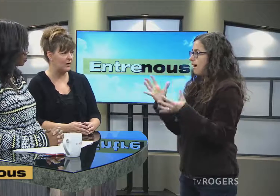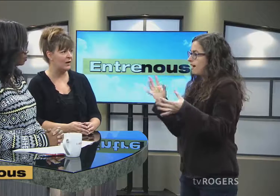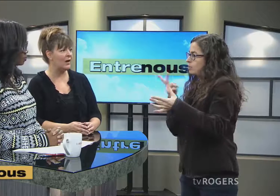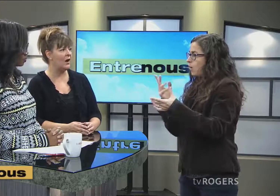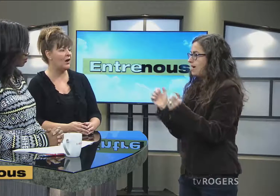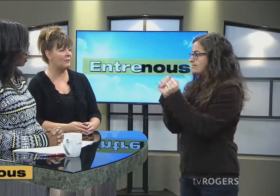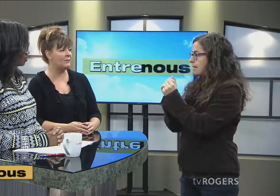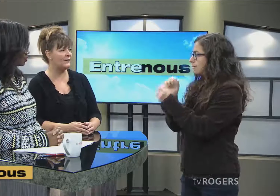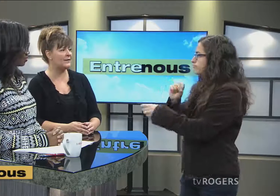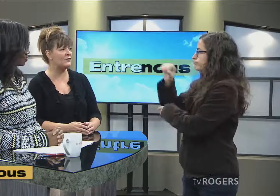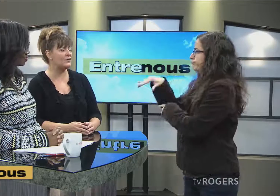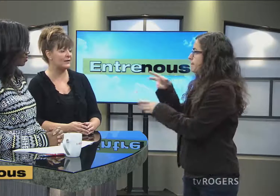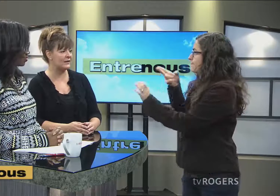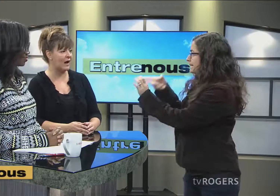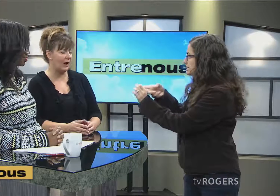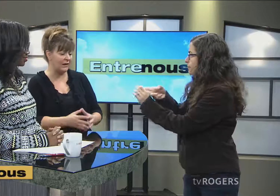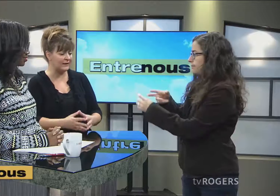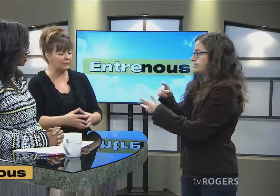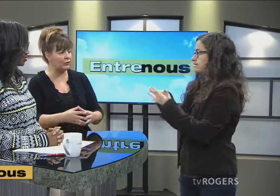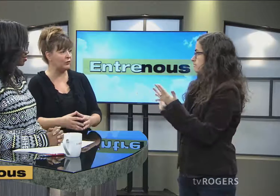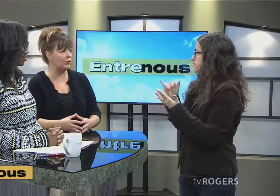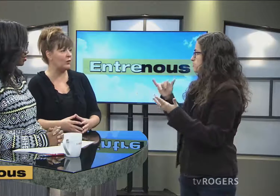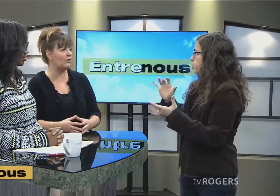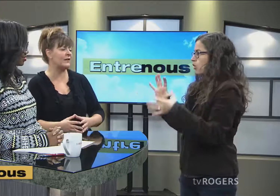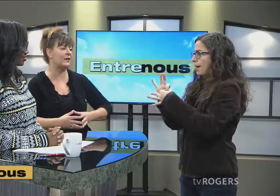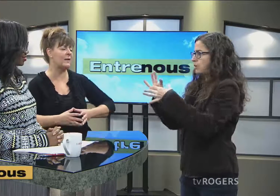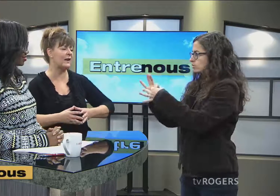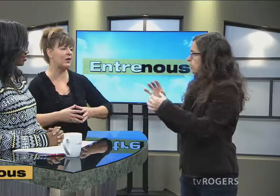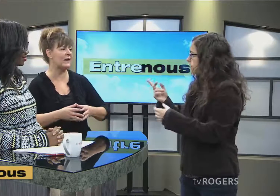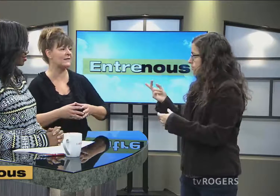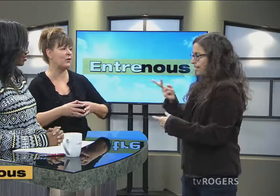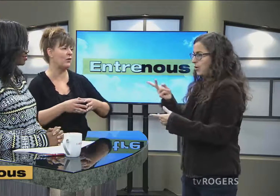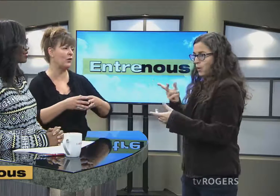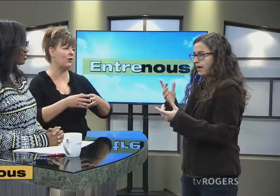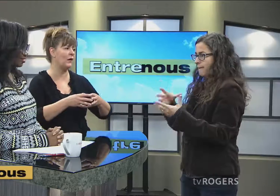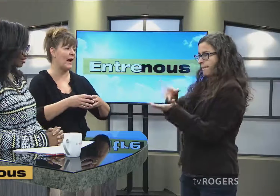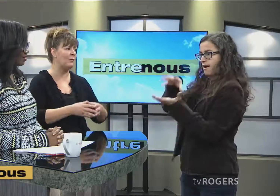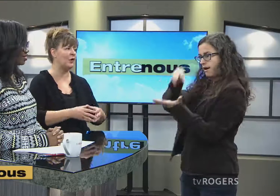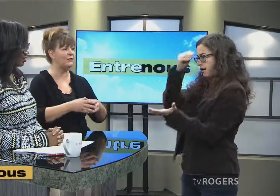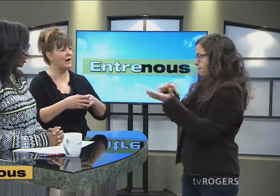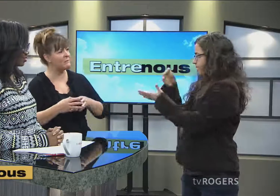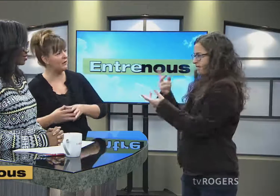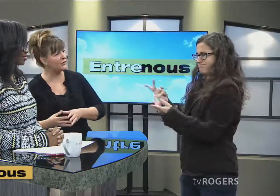deux. Puis c'est en équipe de deux, c'est vraiment la relation